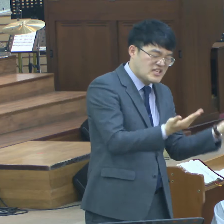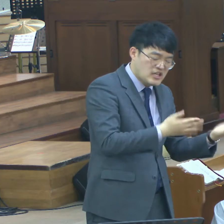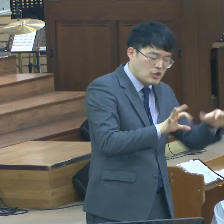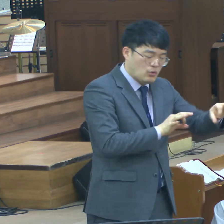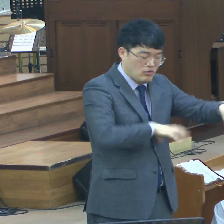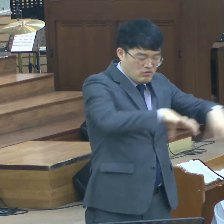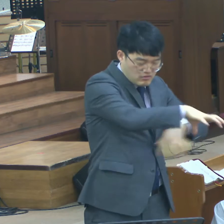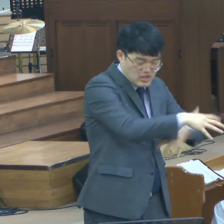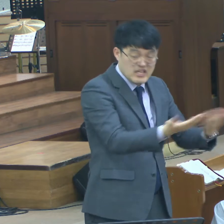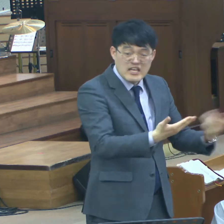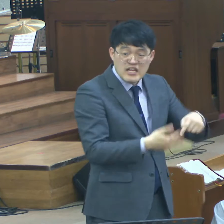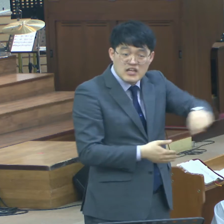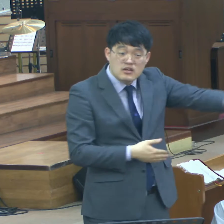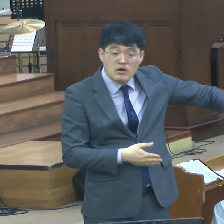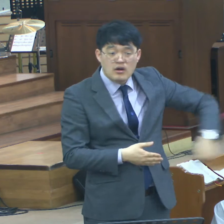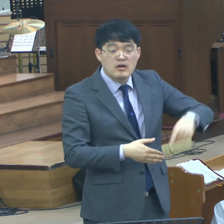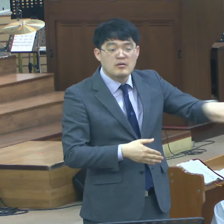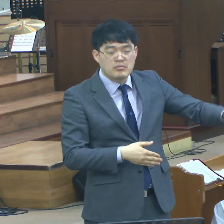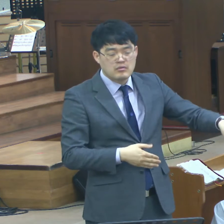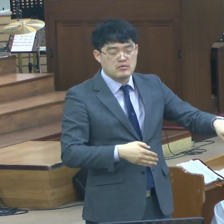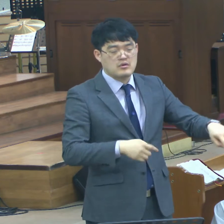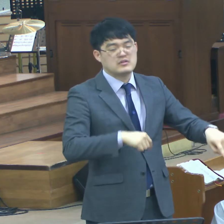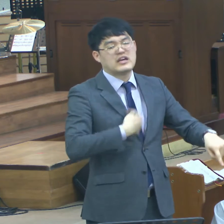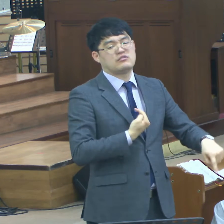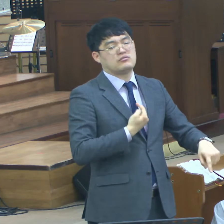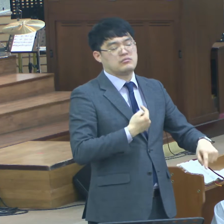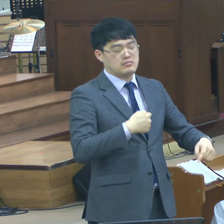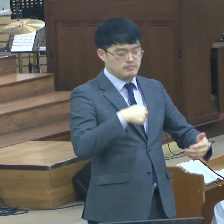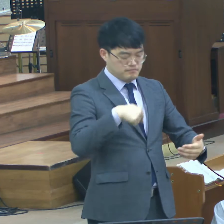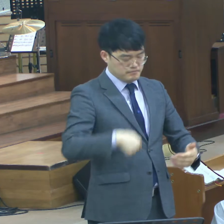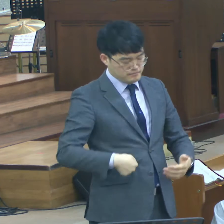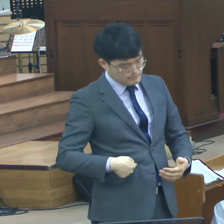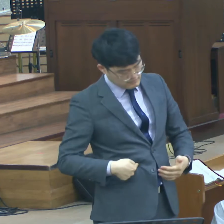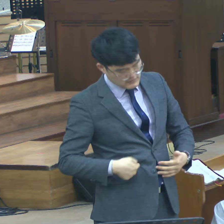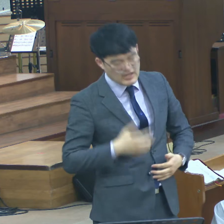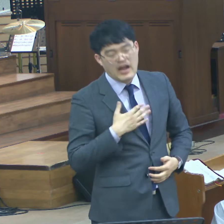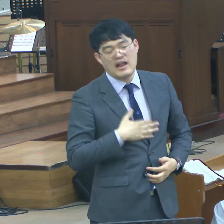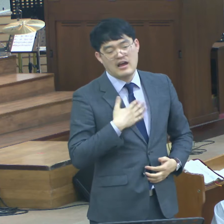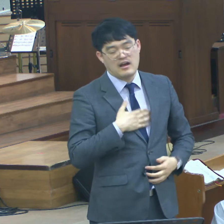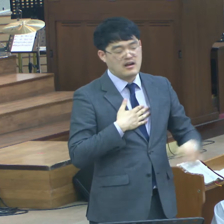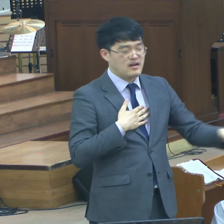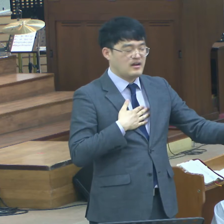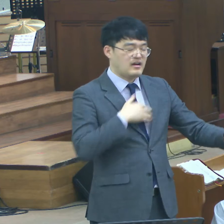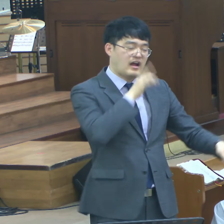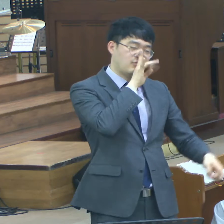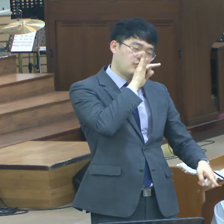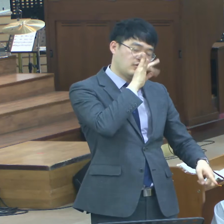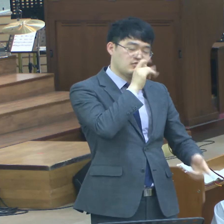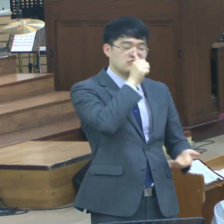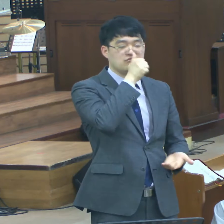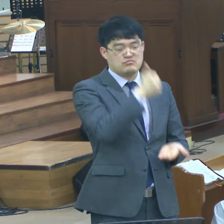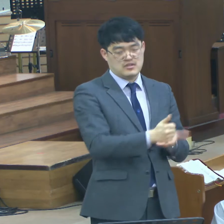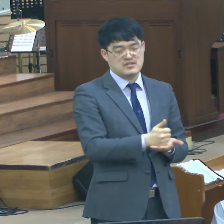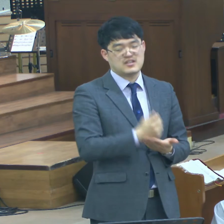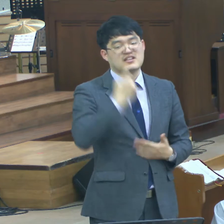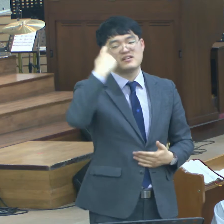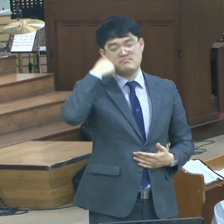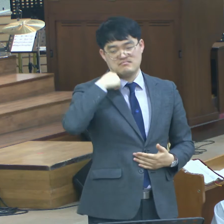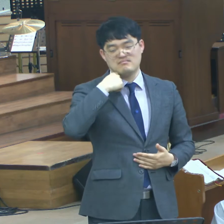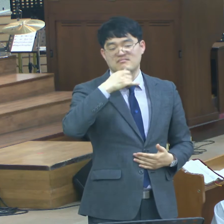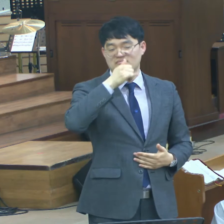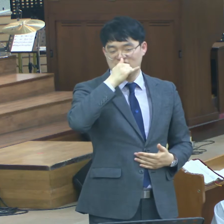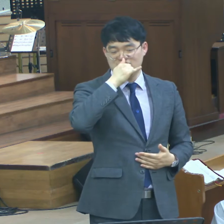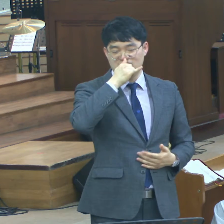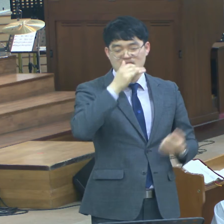양심이 안 되는데 돈벌이 때문에 거기서 하고 있다는 어떤 자책감, 그것이 예수님의 그 흥분하면서